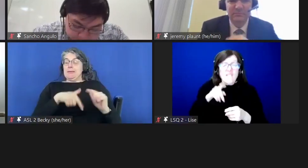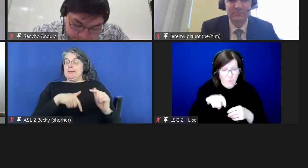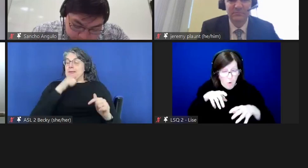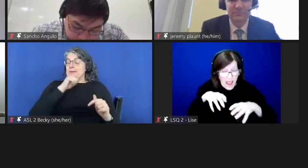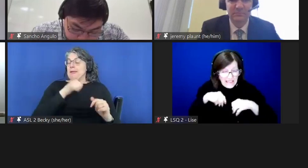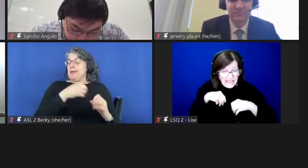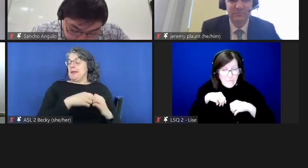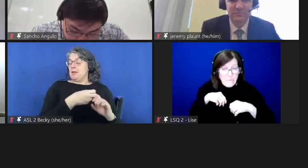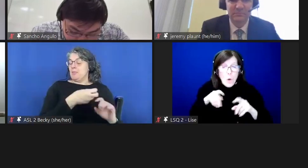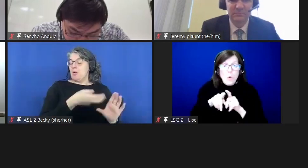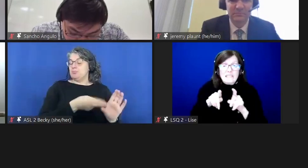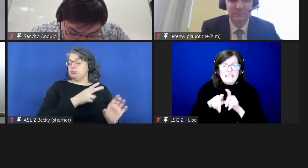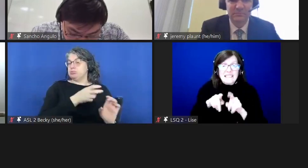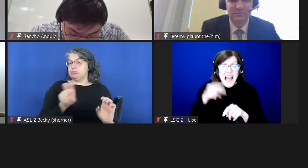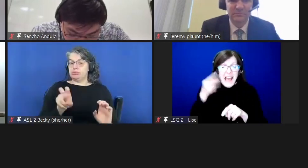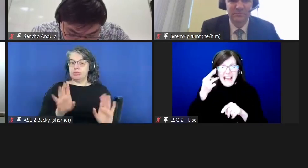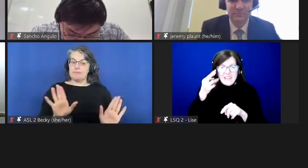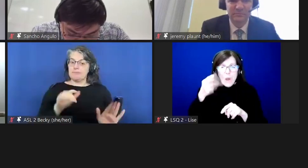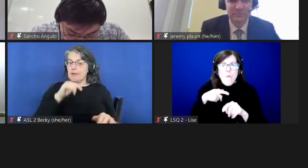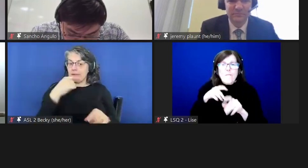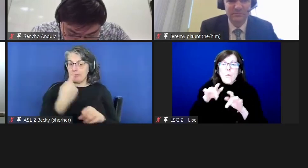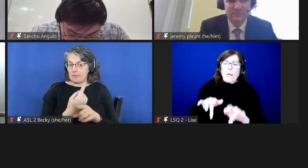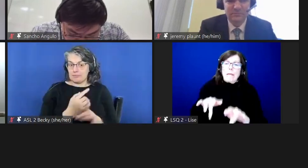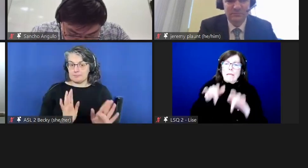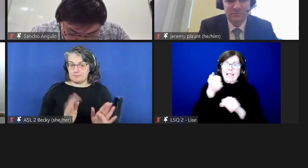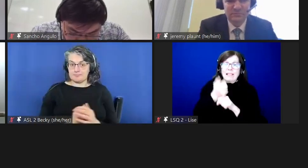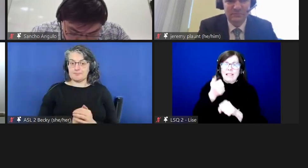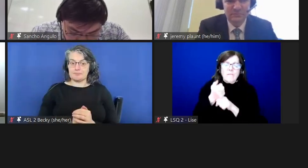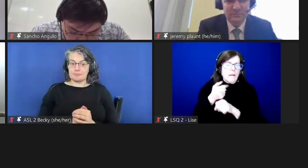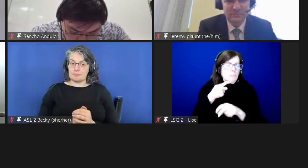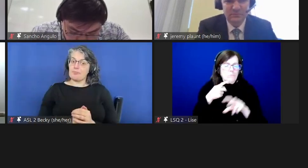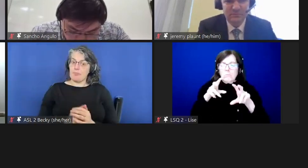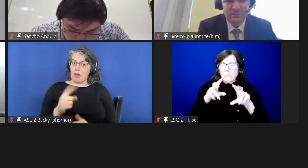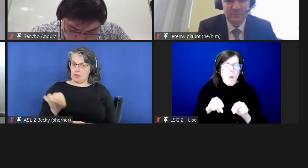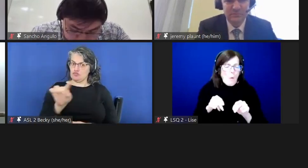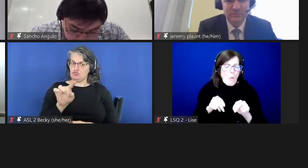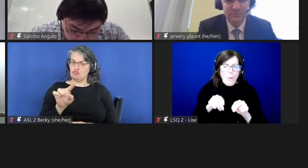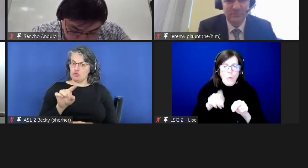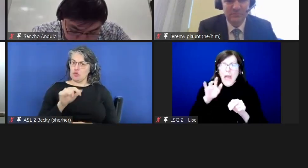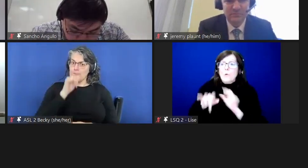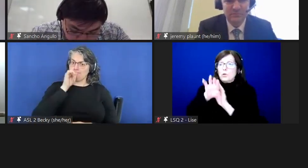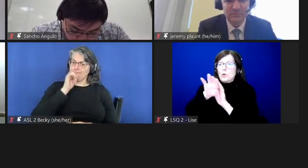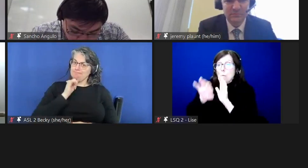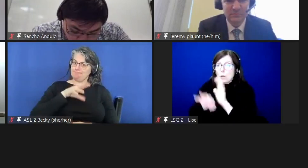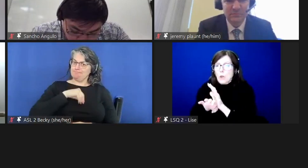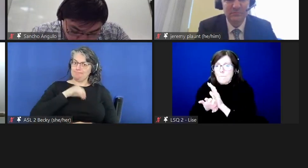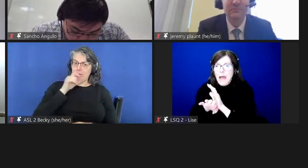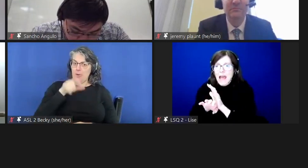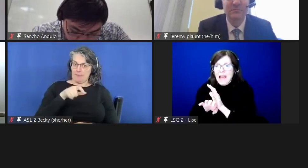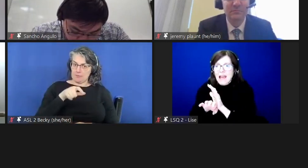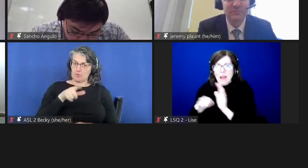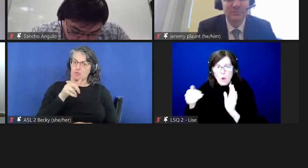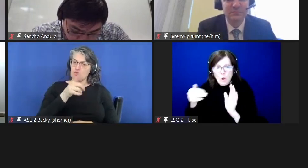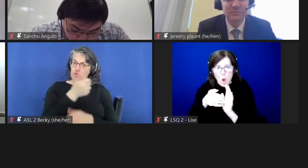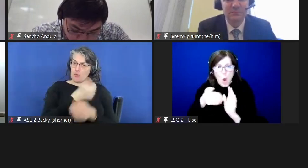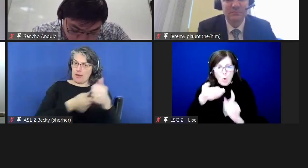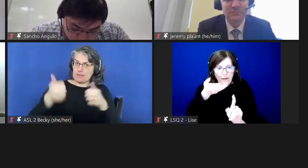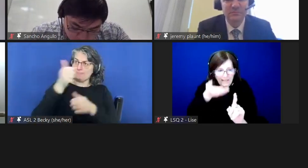emploi à cause de ce genre de comportement à votre endroit. Et donc, vous